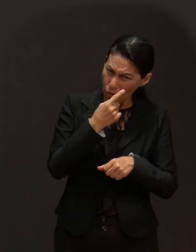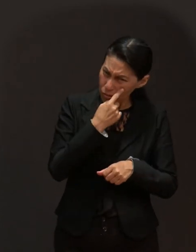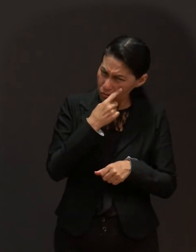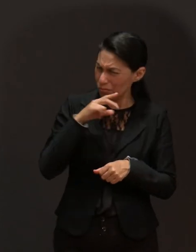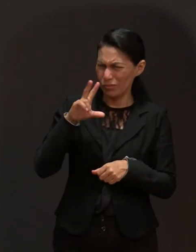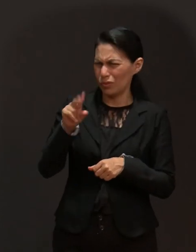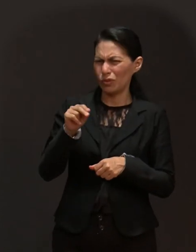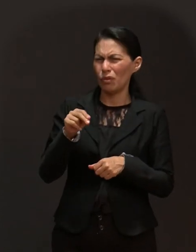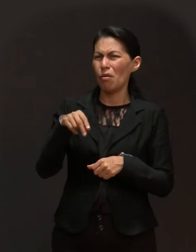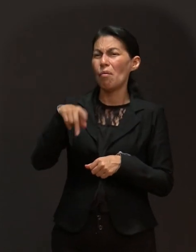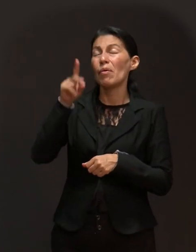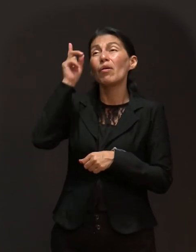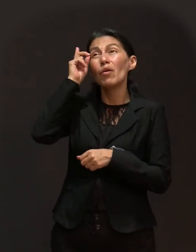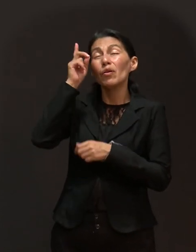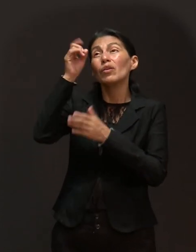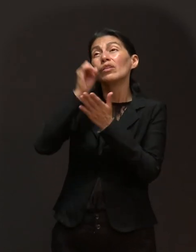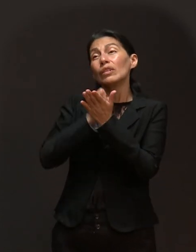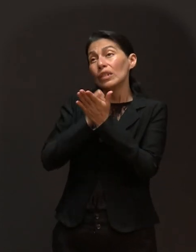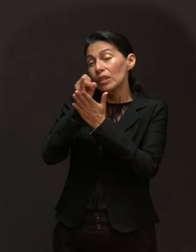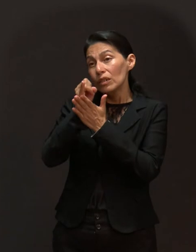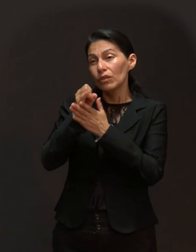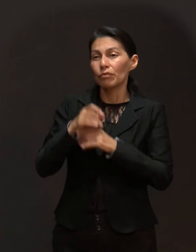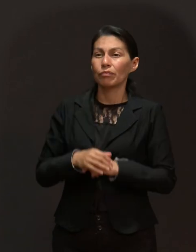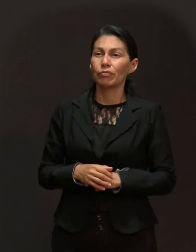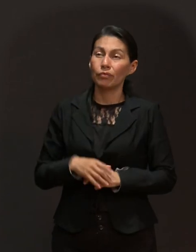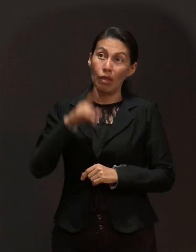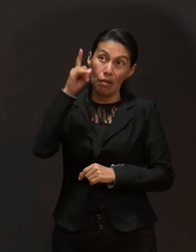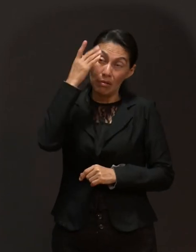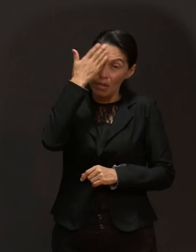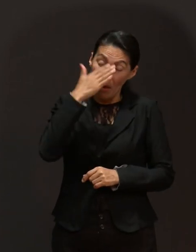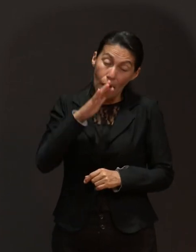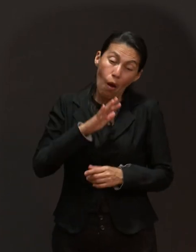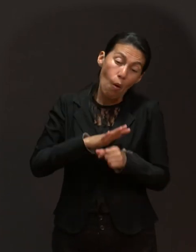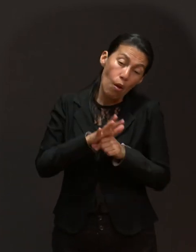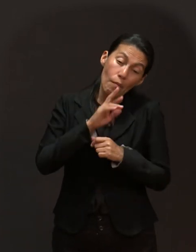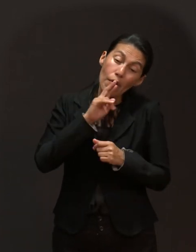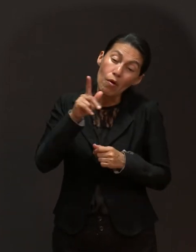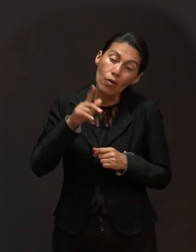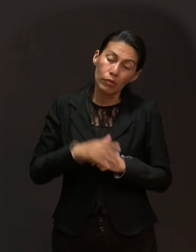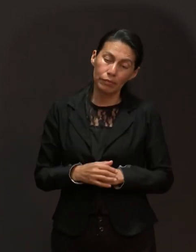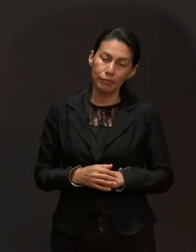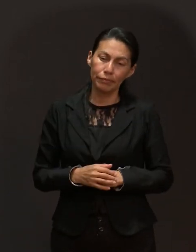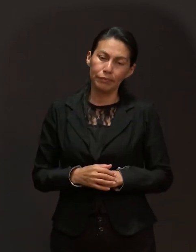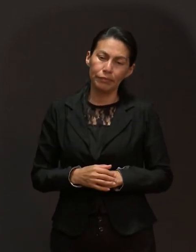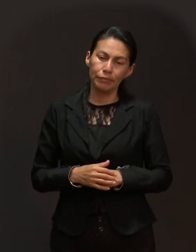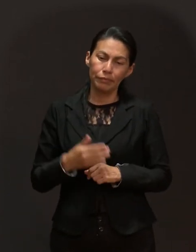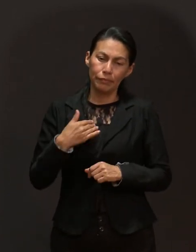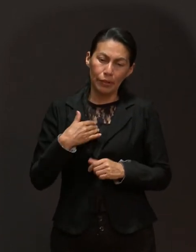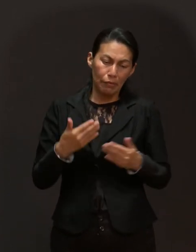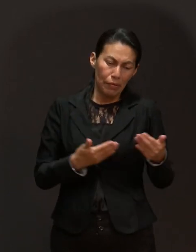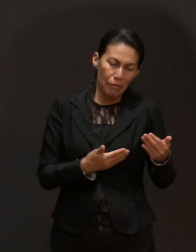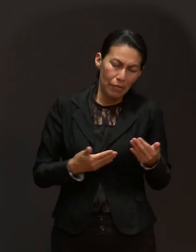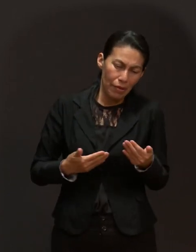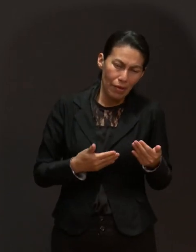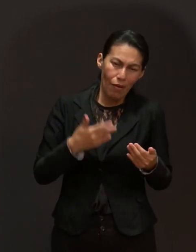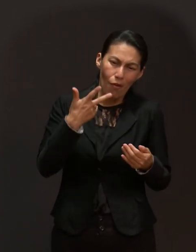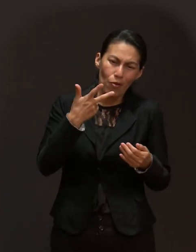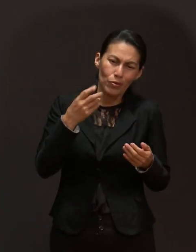oftalmología Dios decidió todo por mí porque Dios tiene los caminos entonces mi bebé tenía